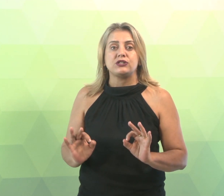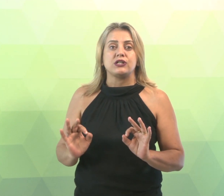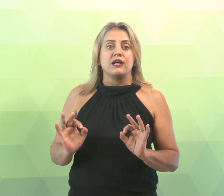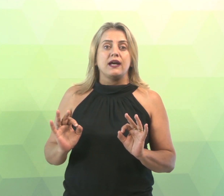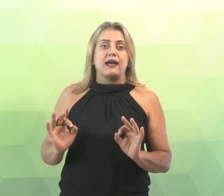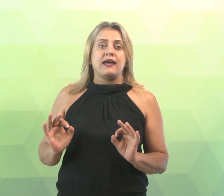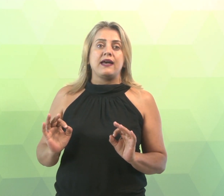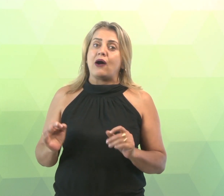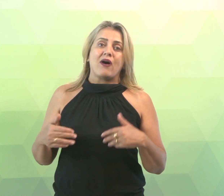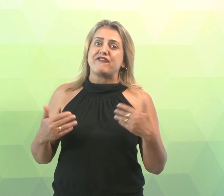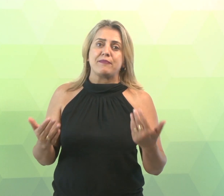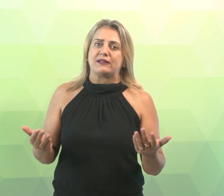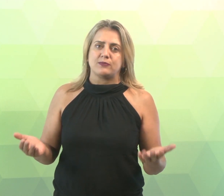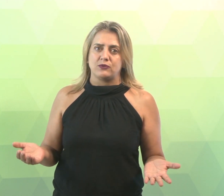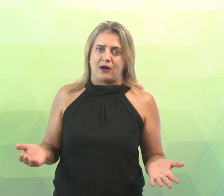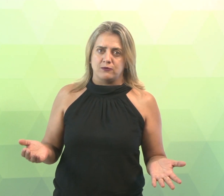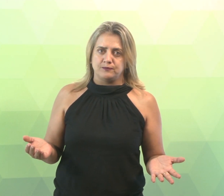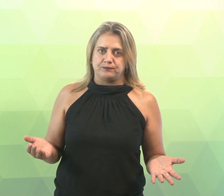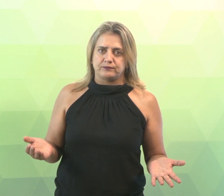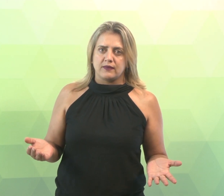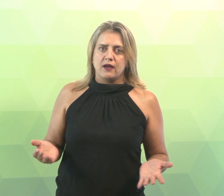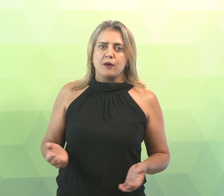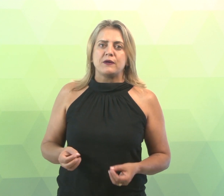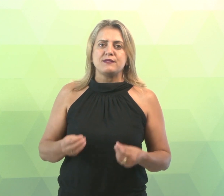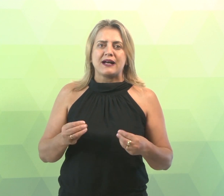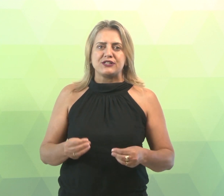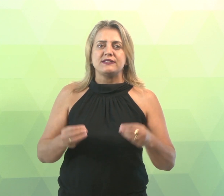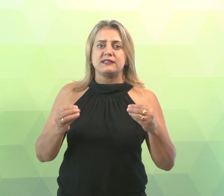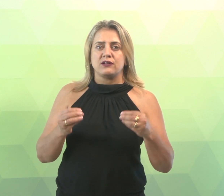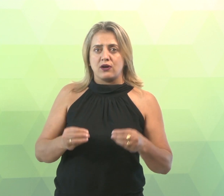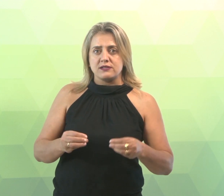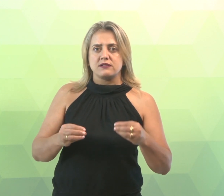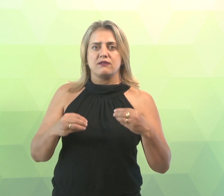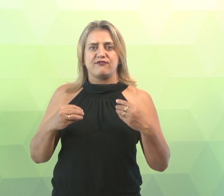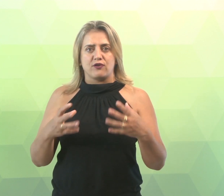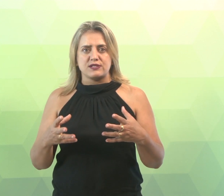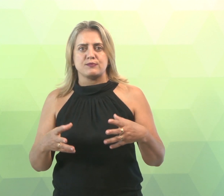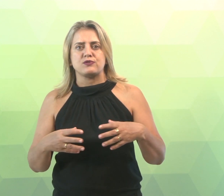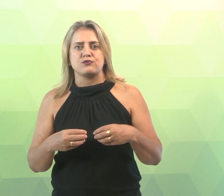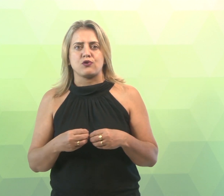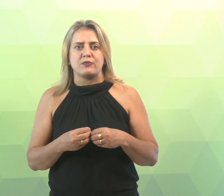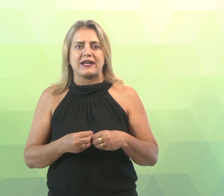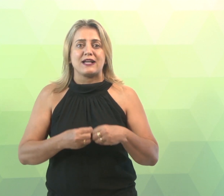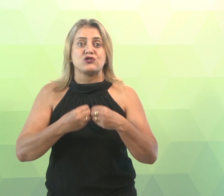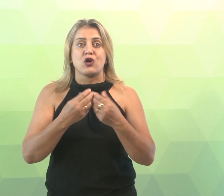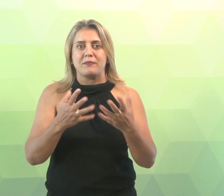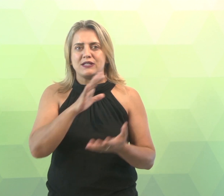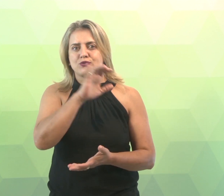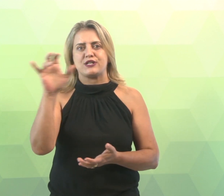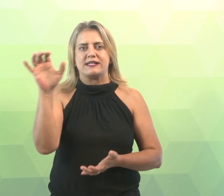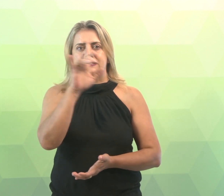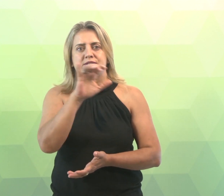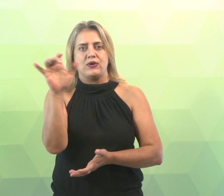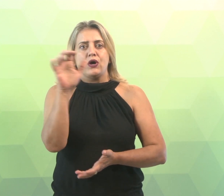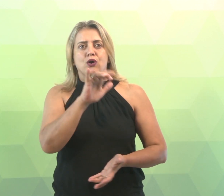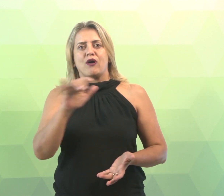somente ao alfabeto manual. Pois imagine se nós fôssemos nos comunicar somente utilizando o